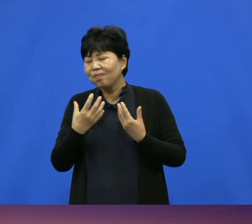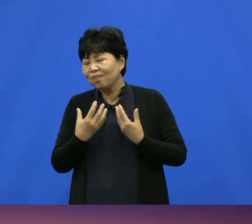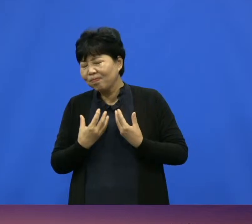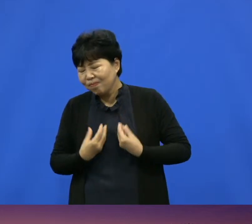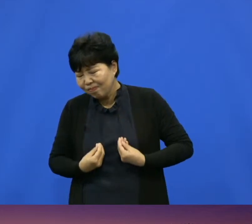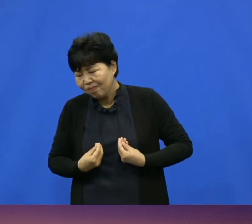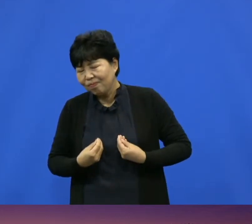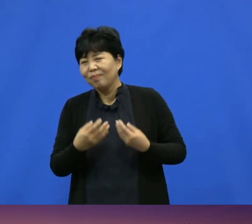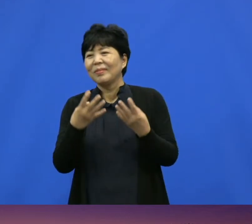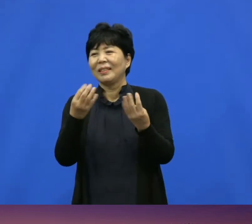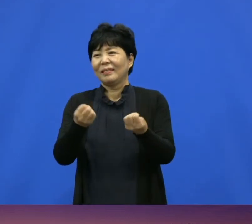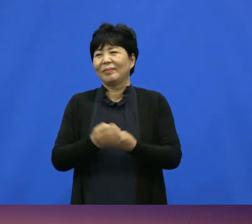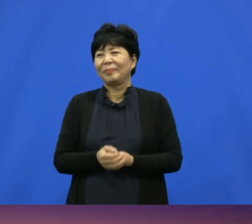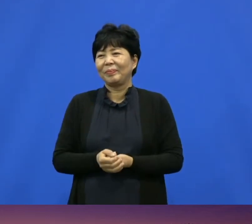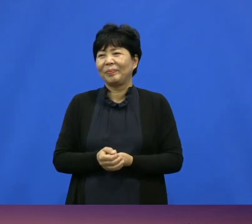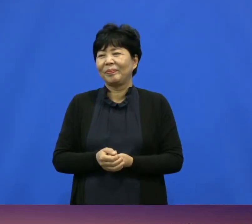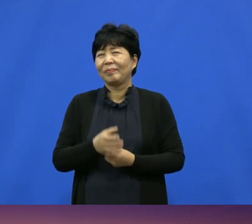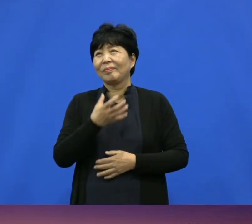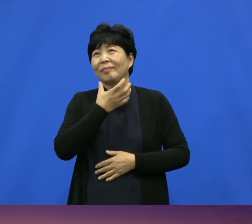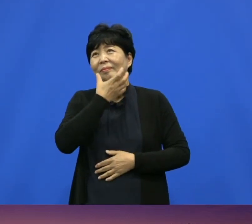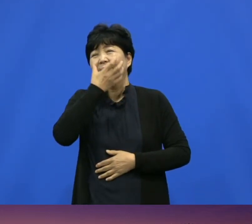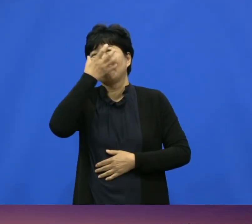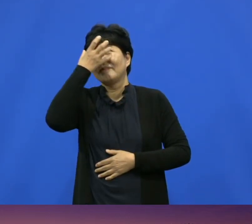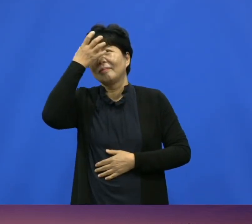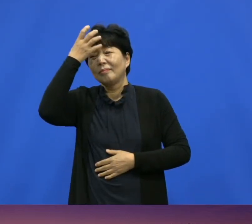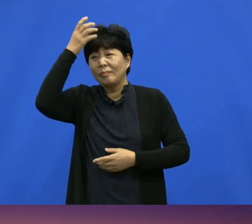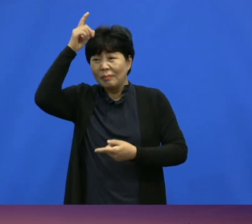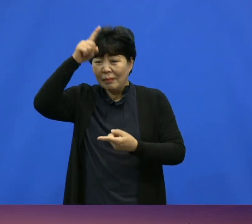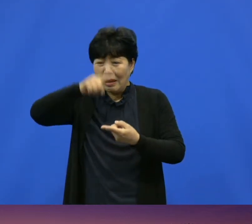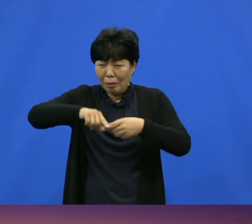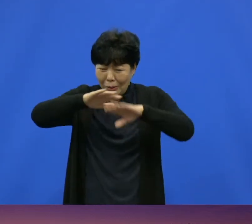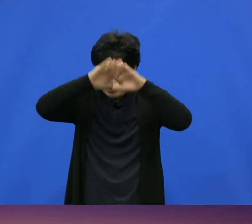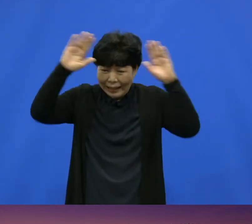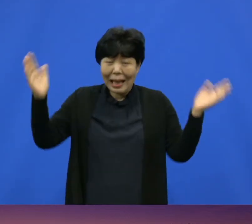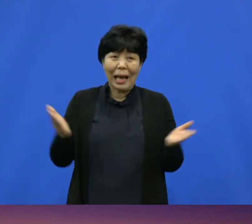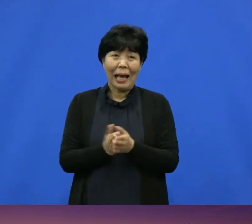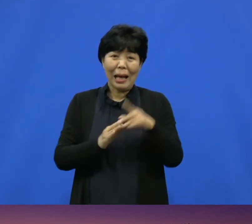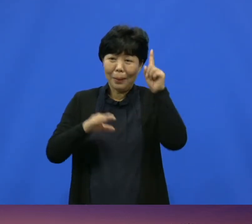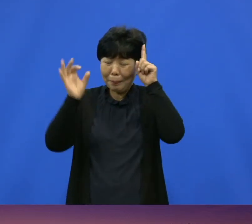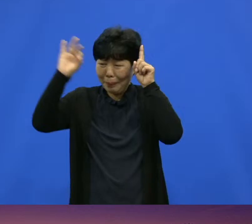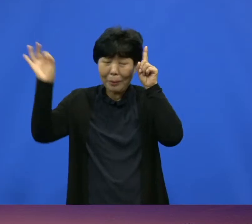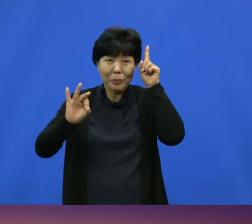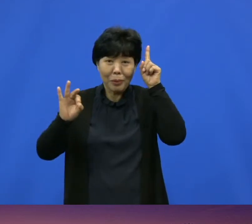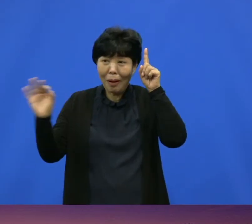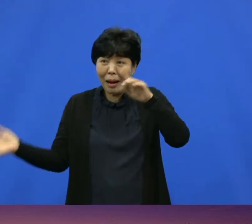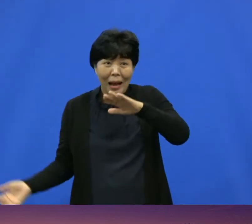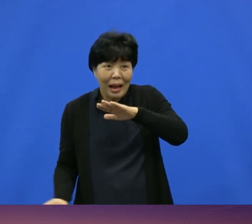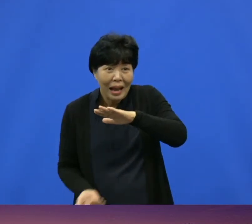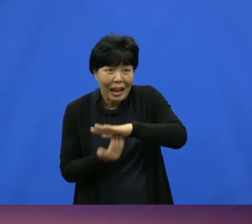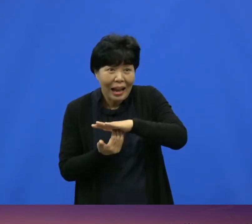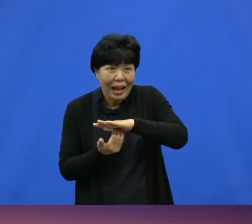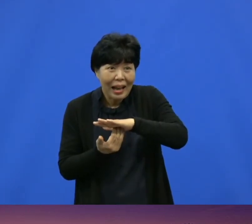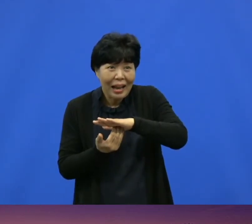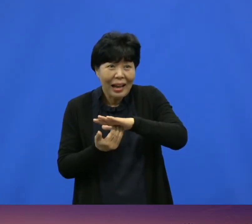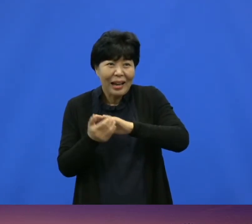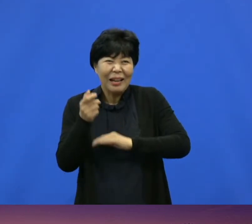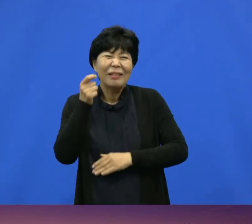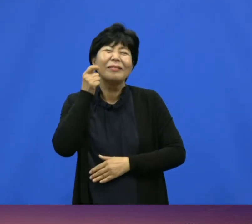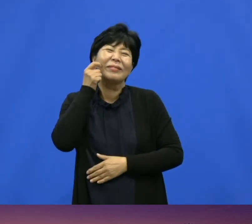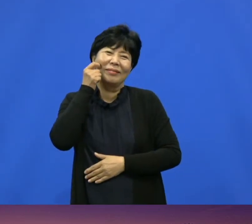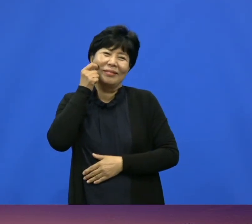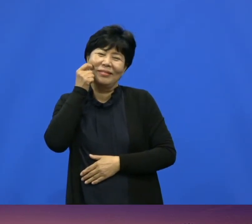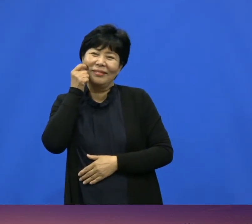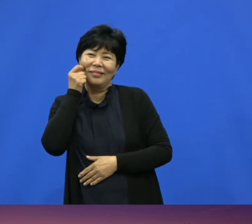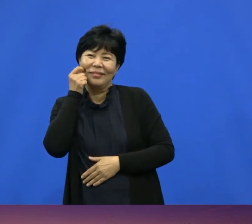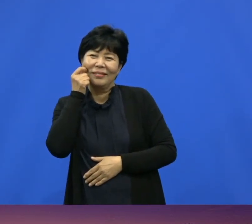이루어지잖아요. 그리고 꿈대로 이루어져도 안 돼요. 꿈은 꾸는 사람은 반드시 그 꿈 때문에 상처를 입게